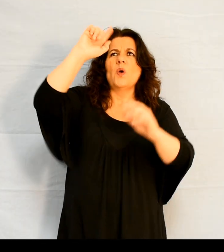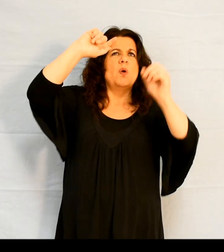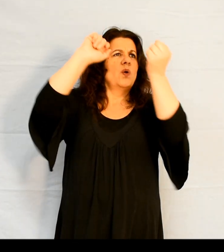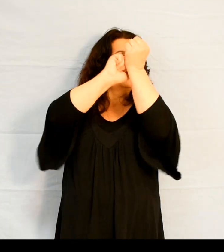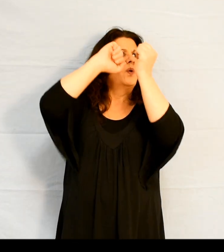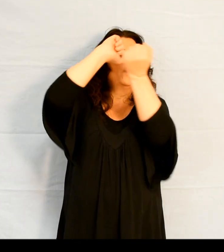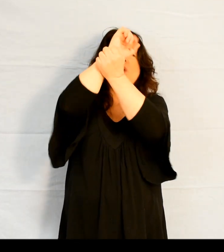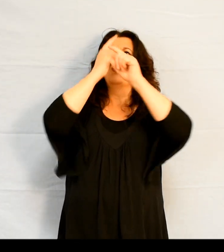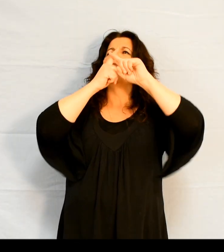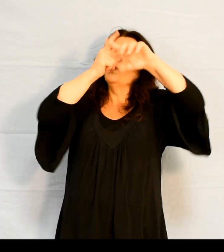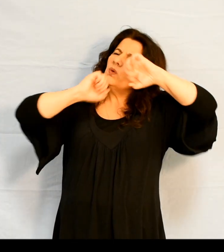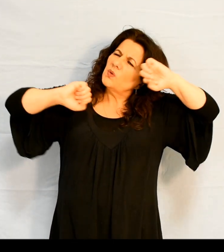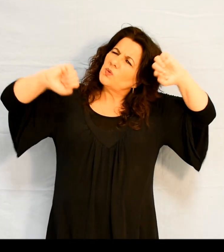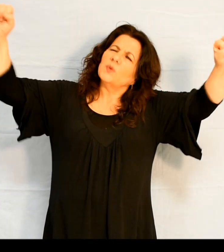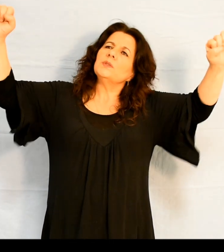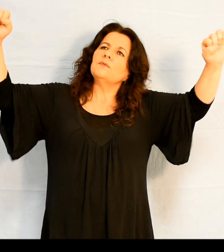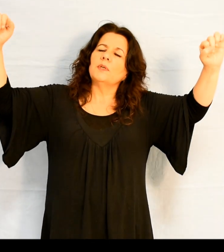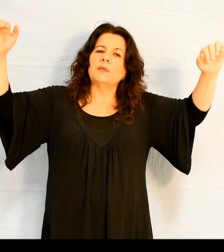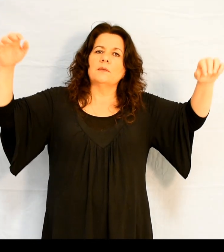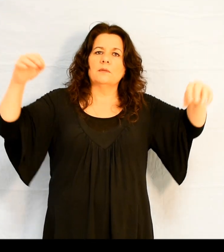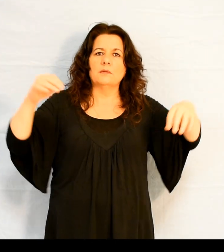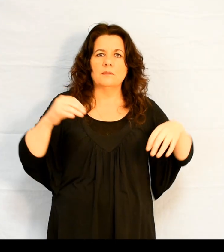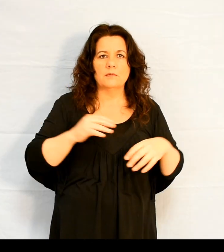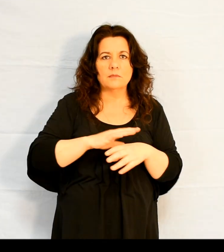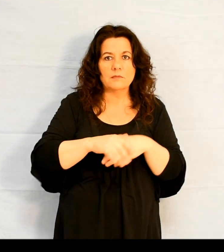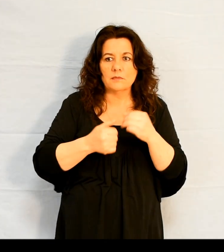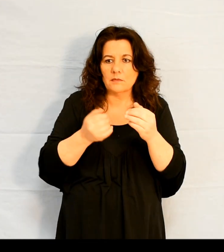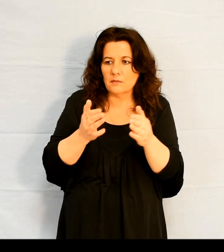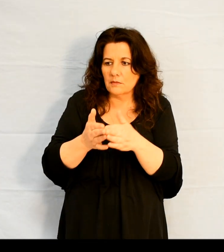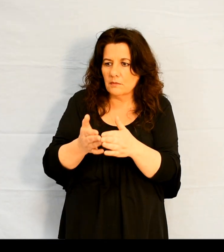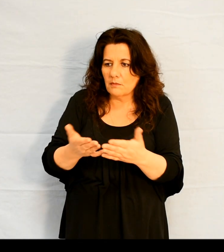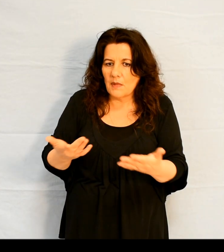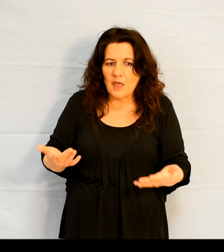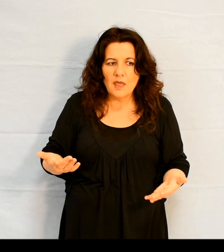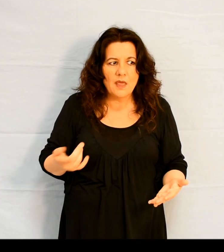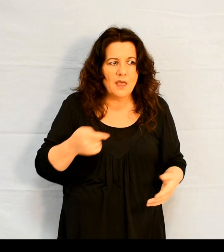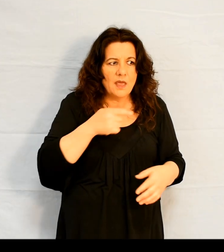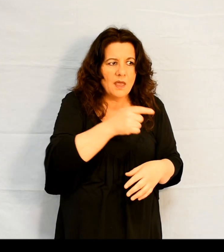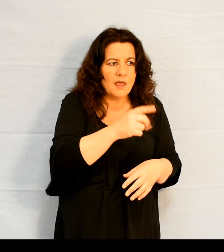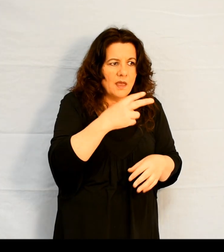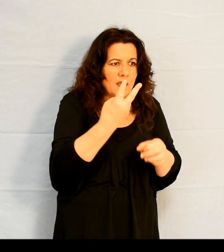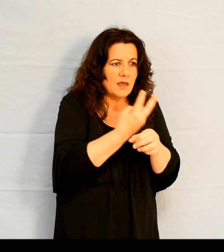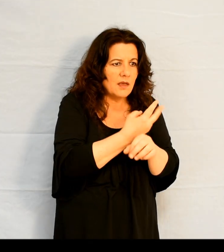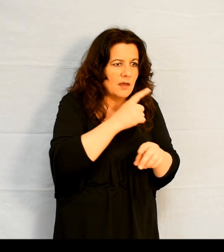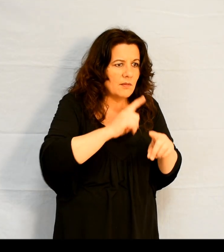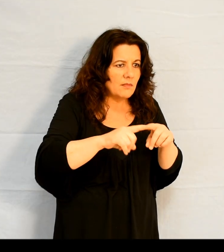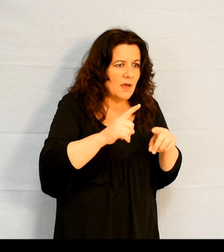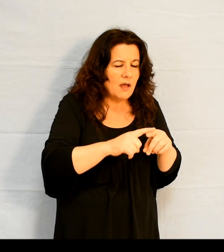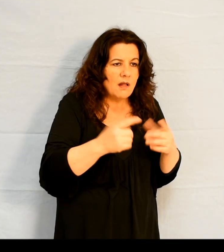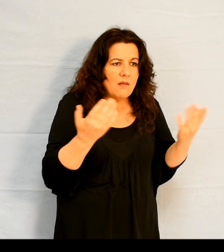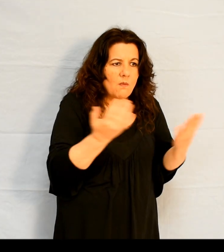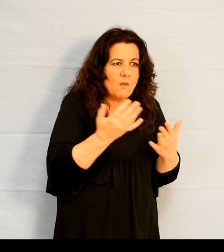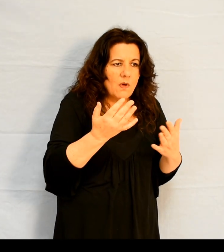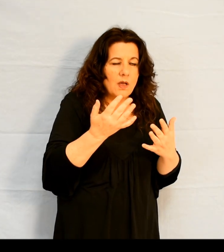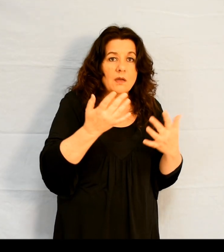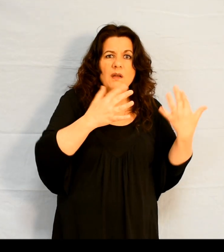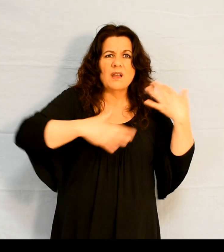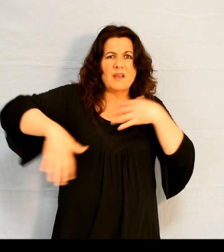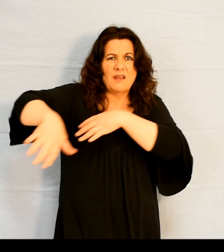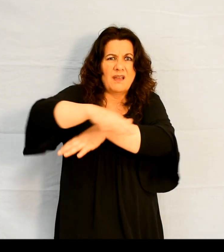Pilate demanda, « Quel mal a-t-il donc fait ?» Ils criaient encore plus fort, « Qu'il soit